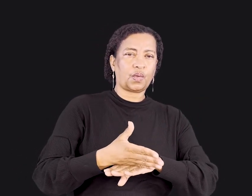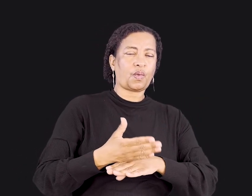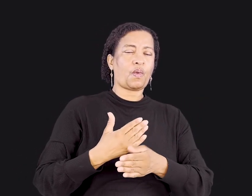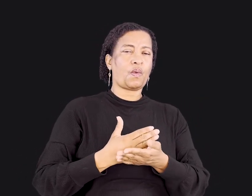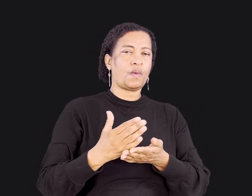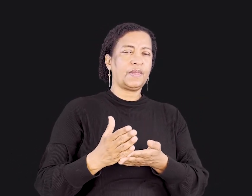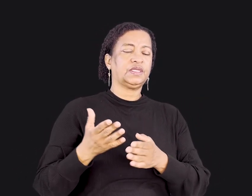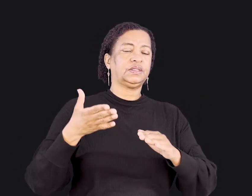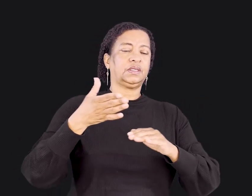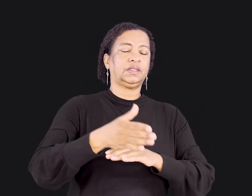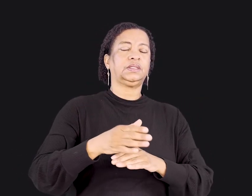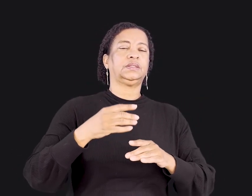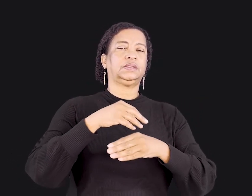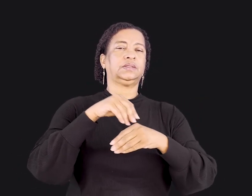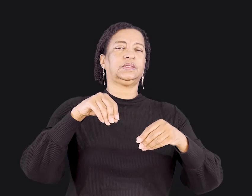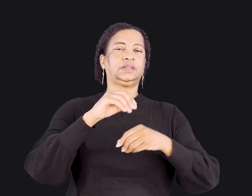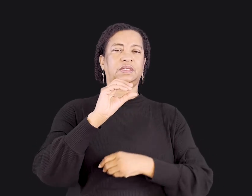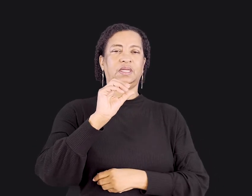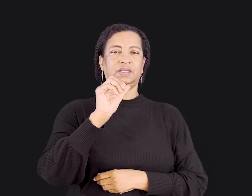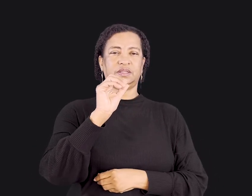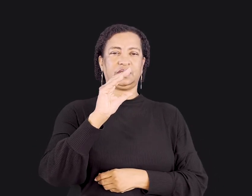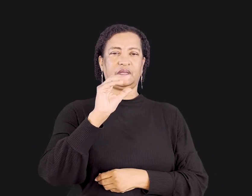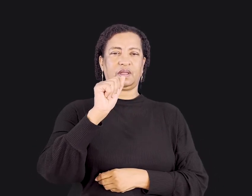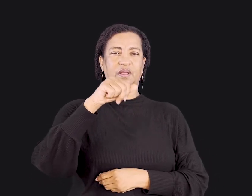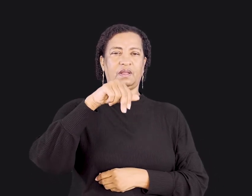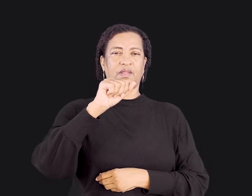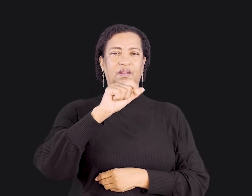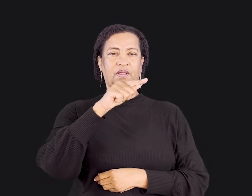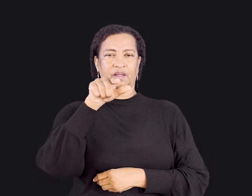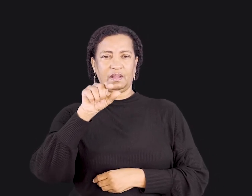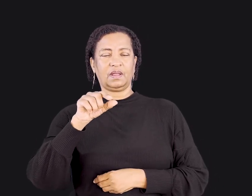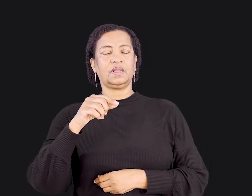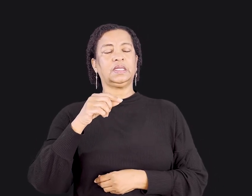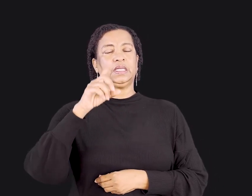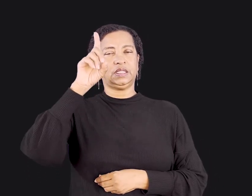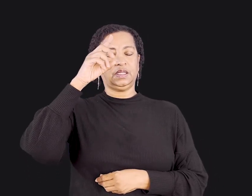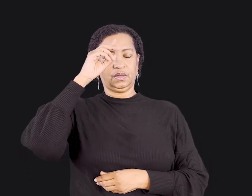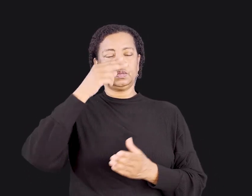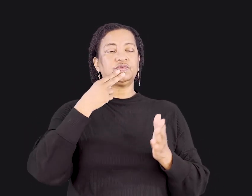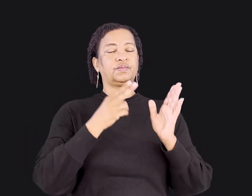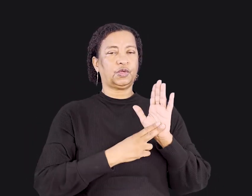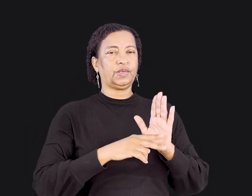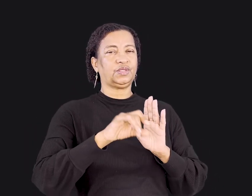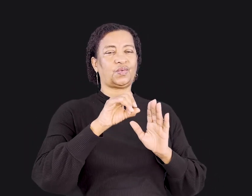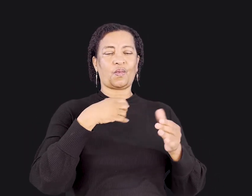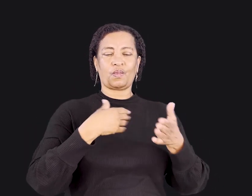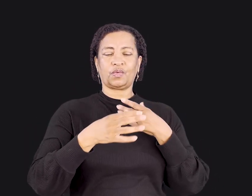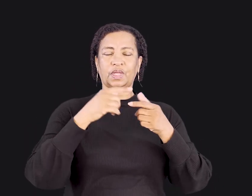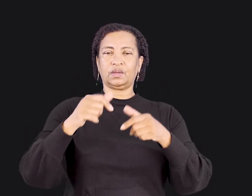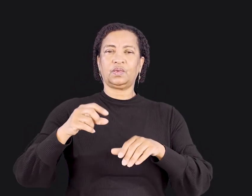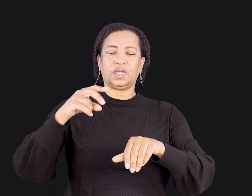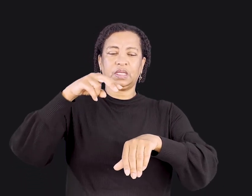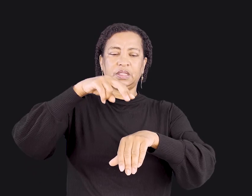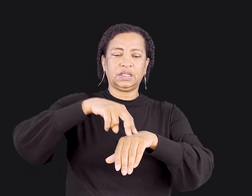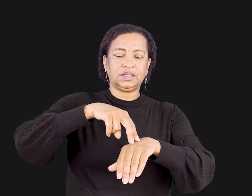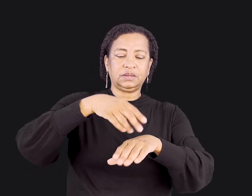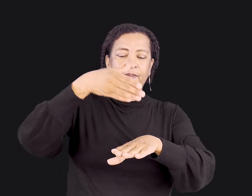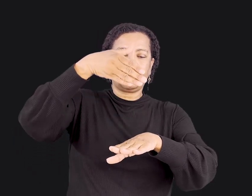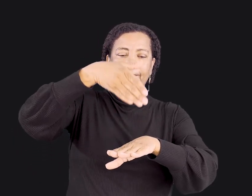Canaã, a terra prometida, Deus prometeu que todo lugar em que tocasse a planta dos seus pés seria deles. Eles receberam, portanto,